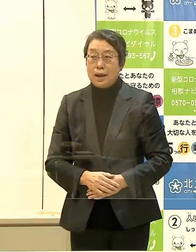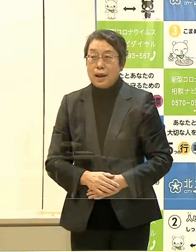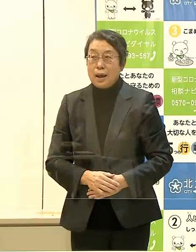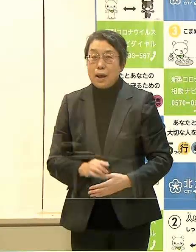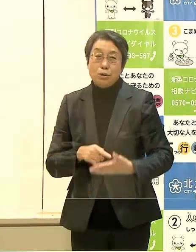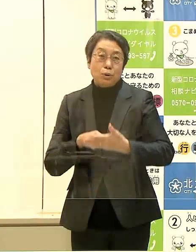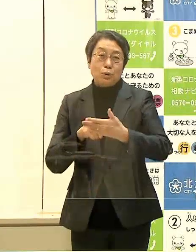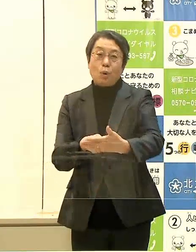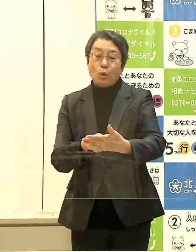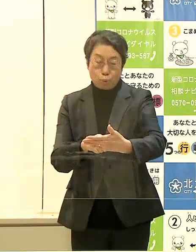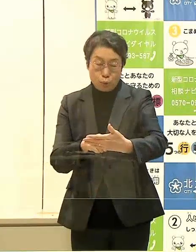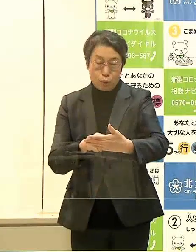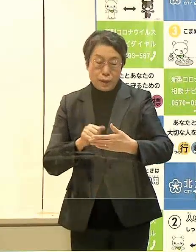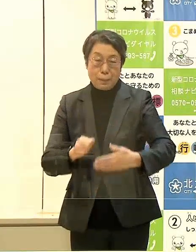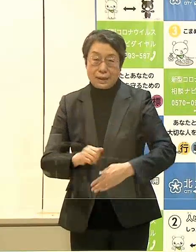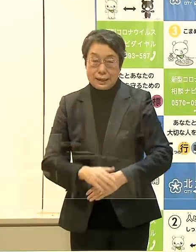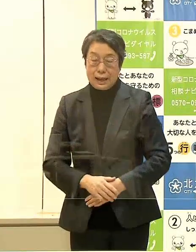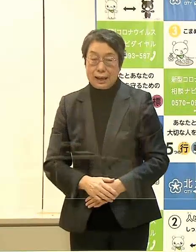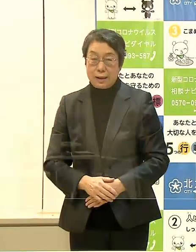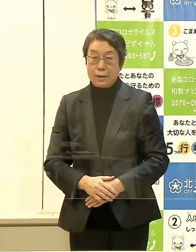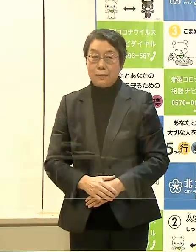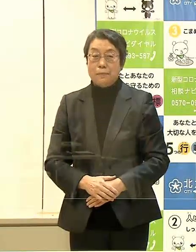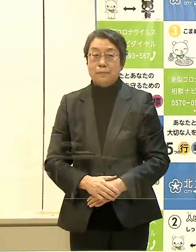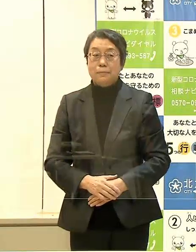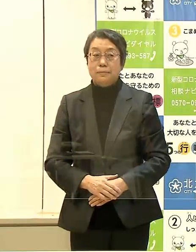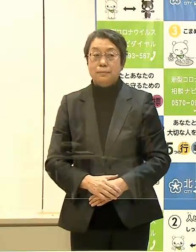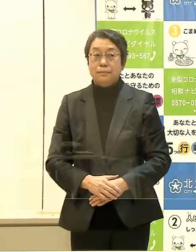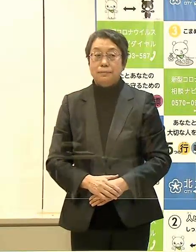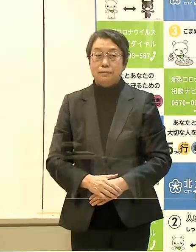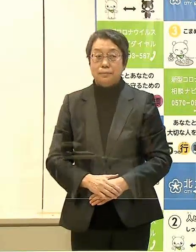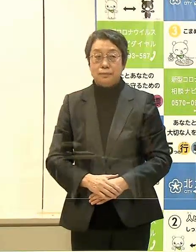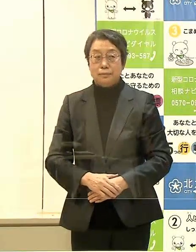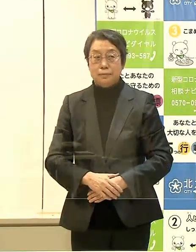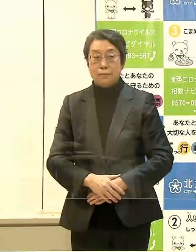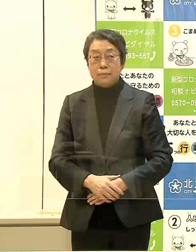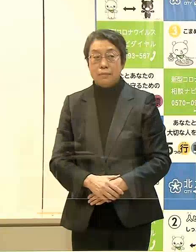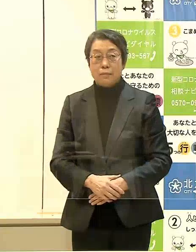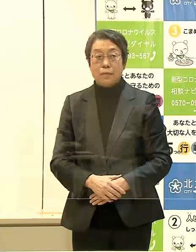出るようにあの作業に入ったところです